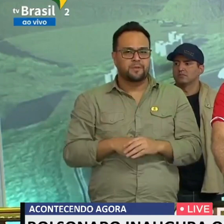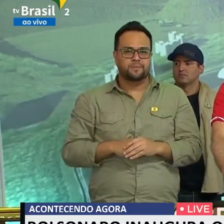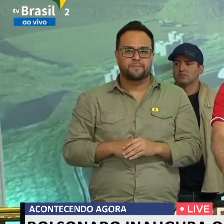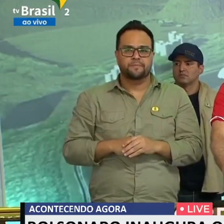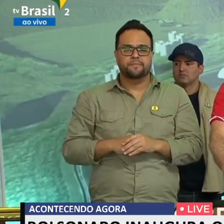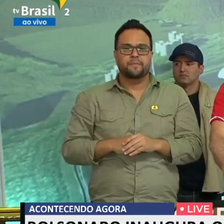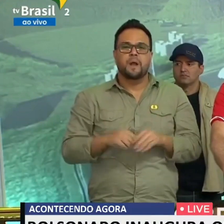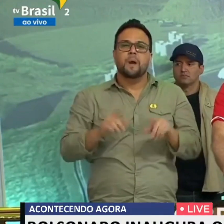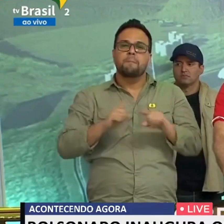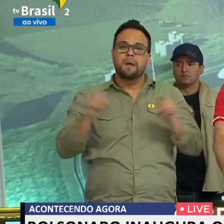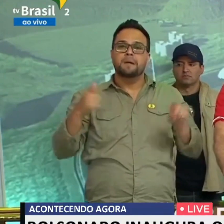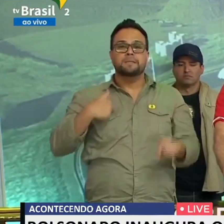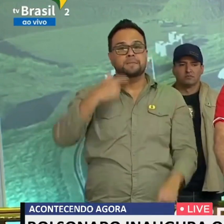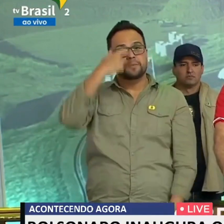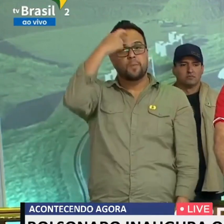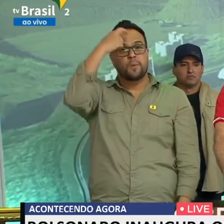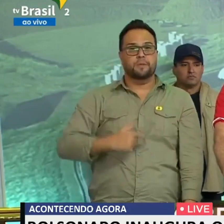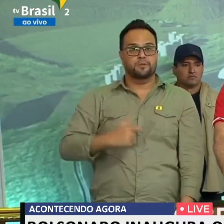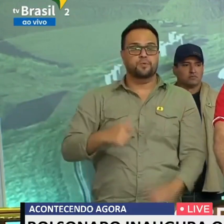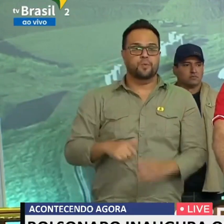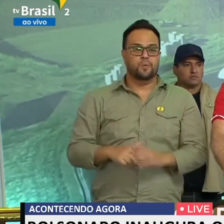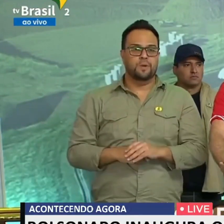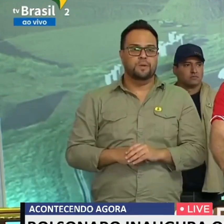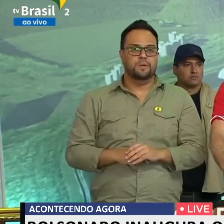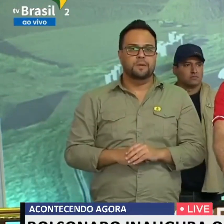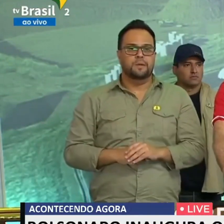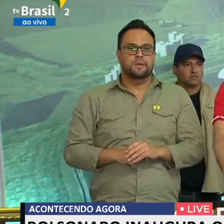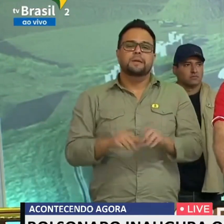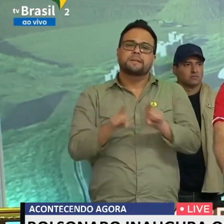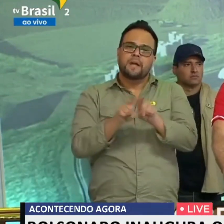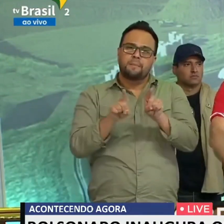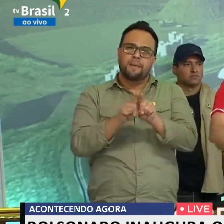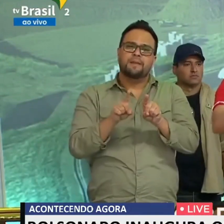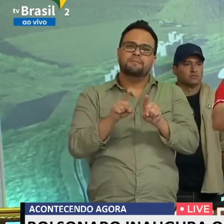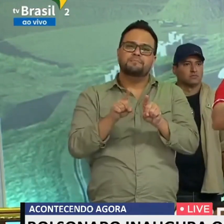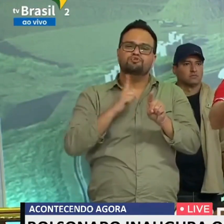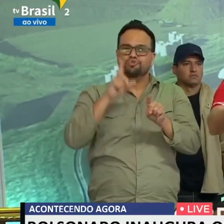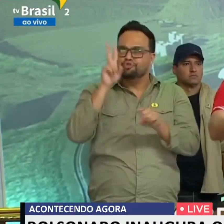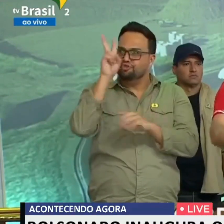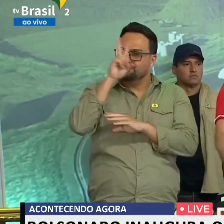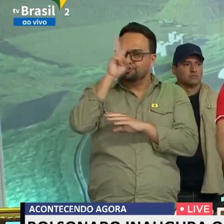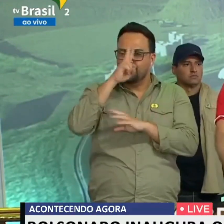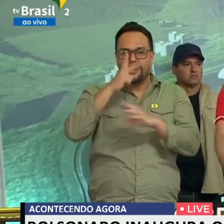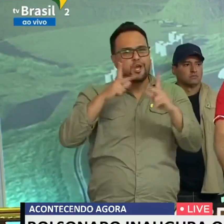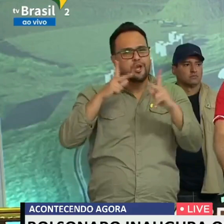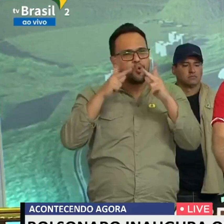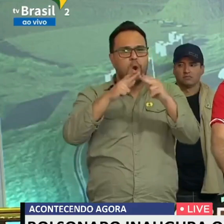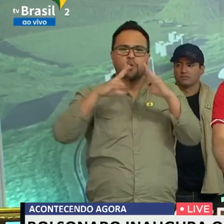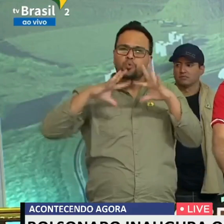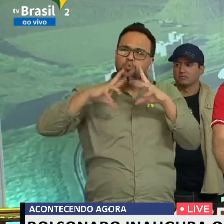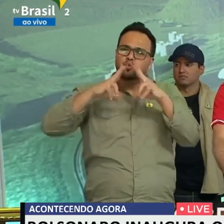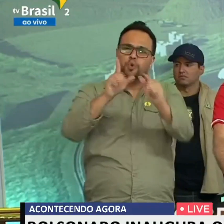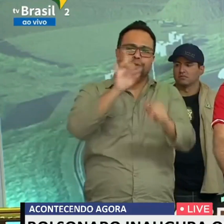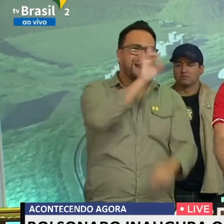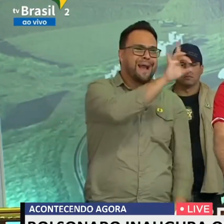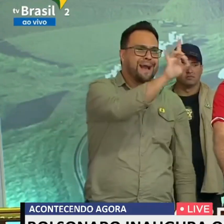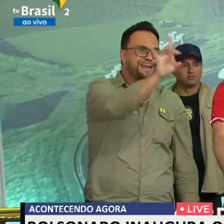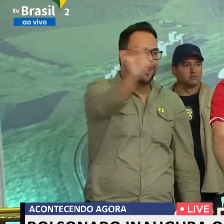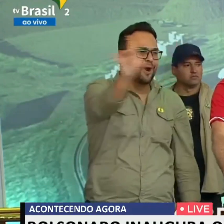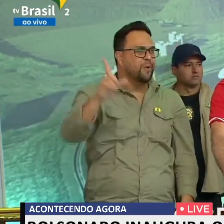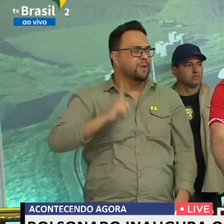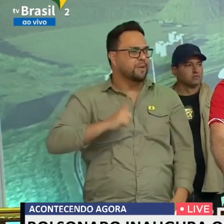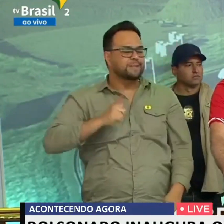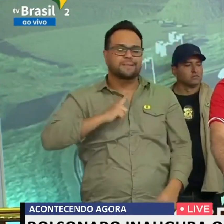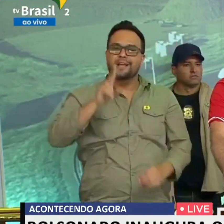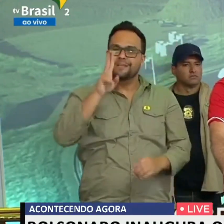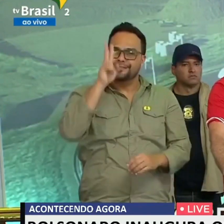Mas era uma pessoa que também tinha uma história, como todos vocês têm a sua história.